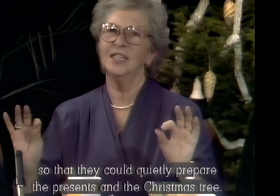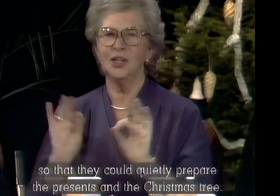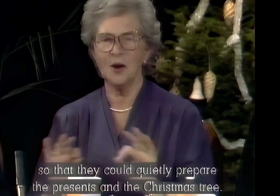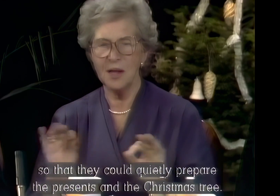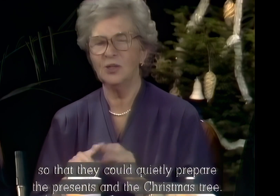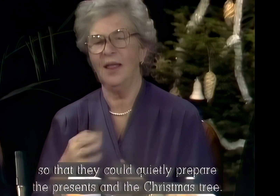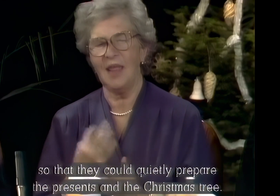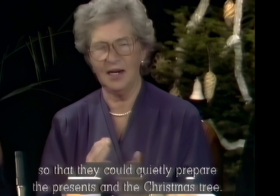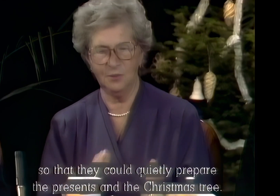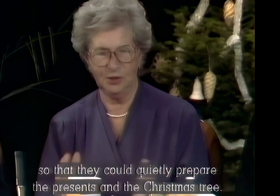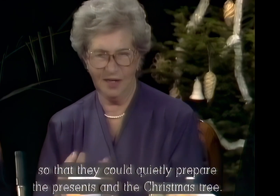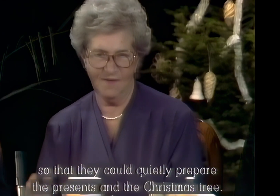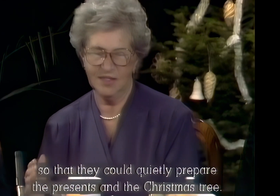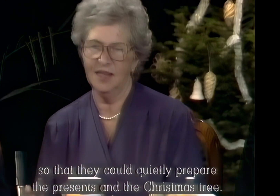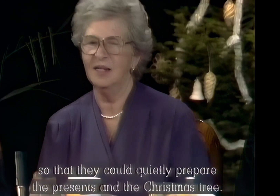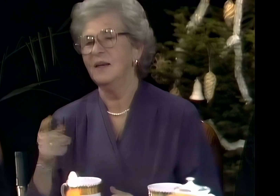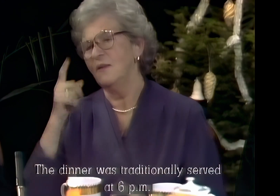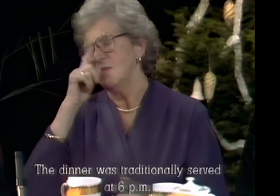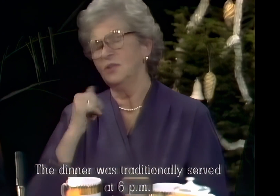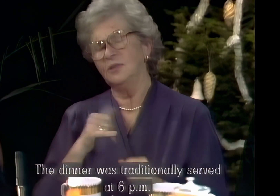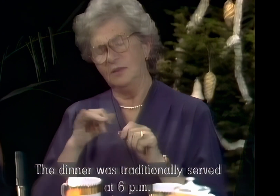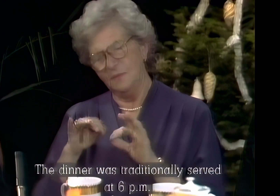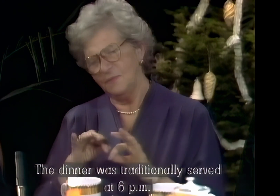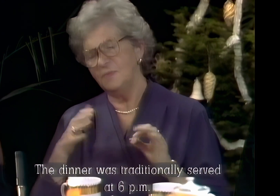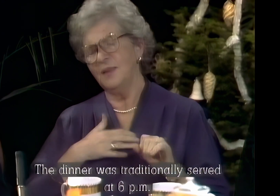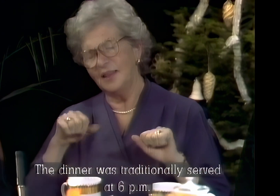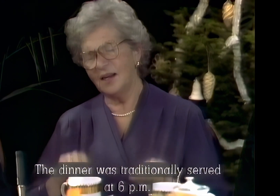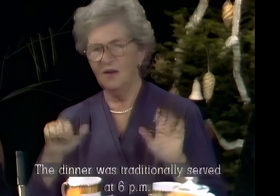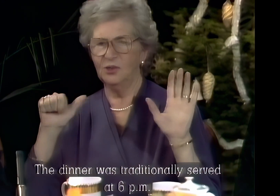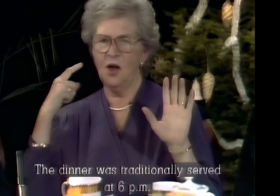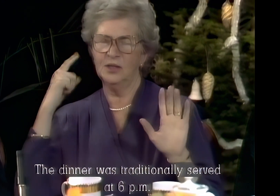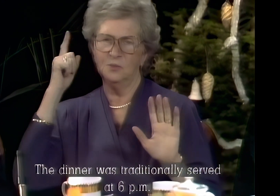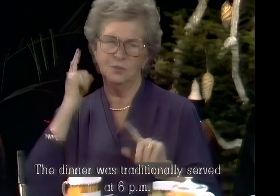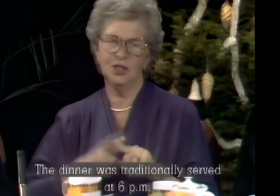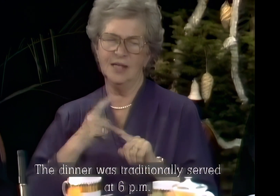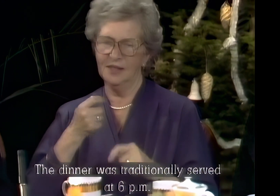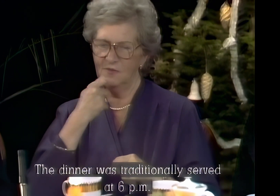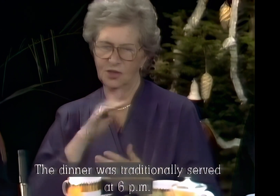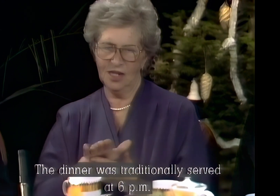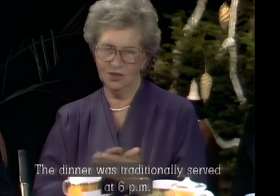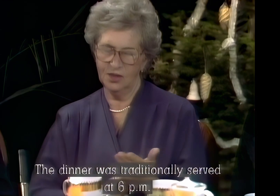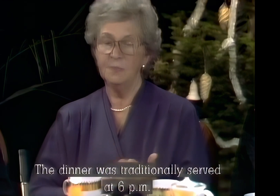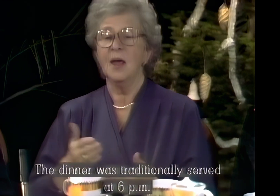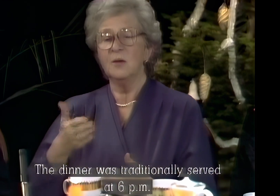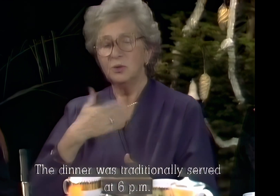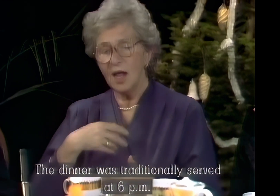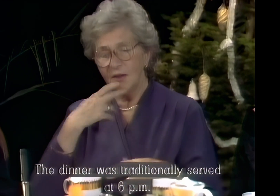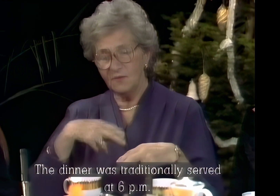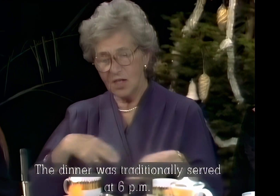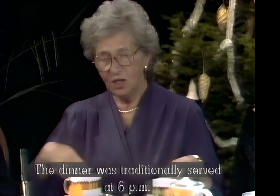klidu ustrojit stromeček a připravit dárky. Večer začínala štědrovečerní večeře pravidelně večer v 18